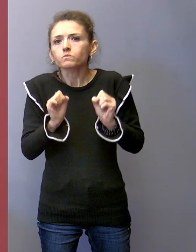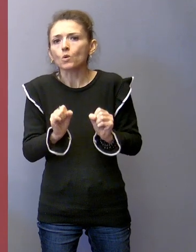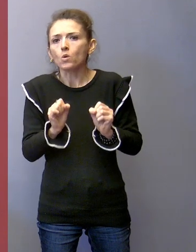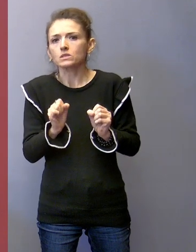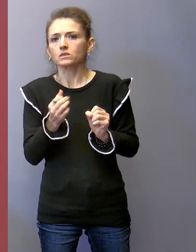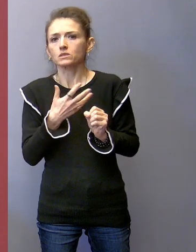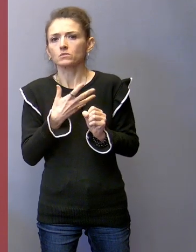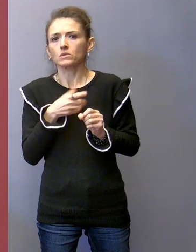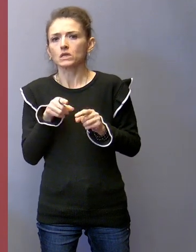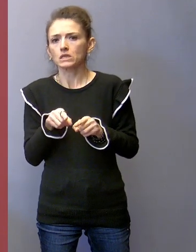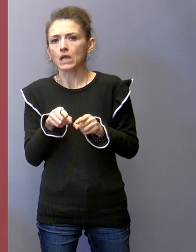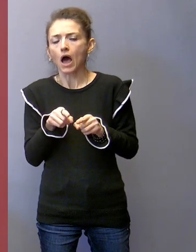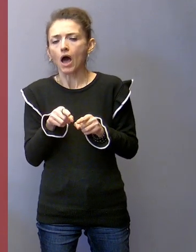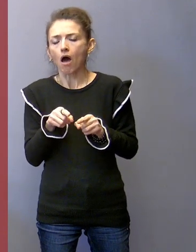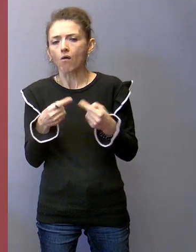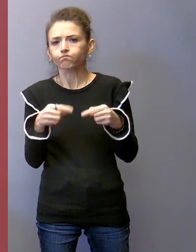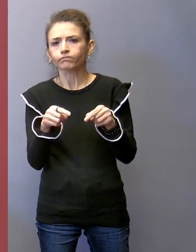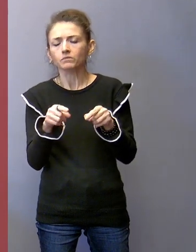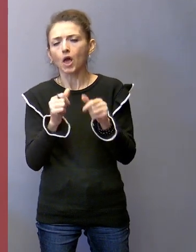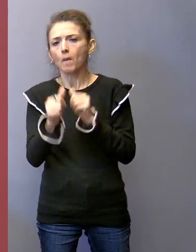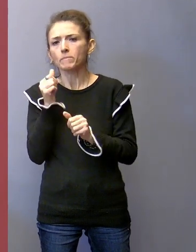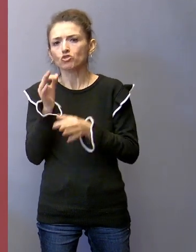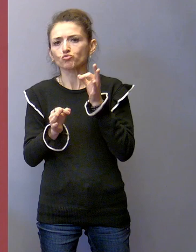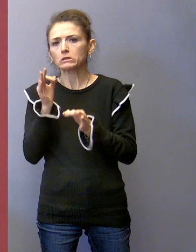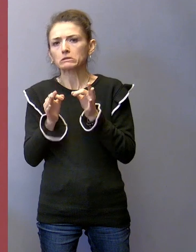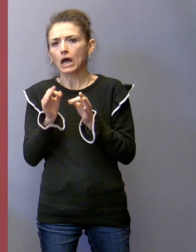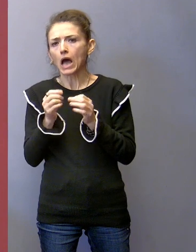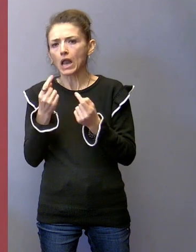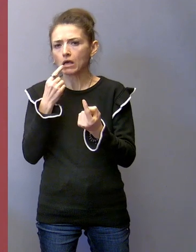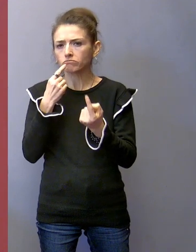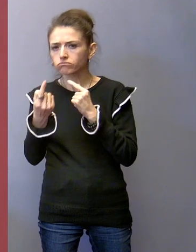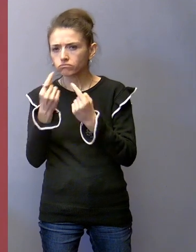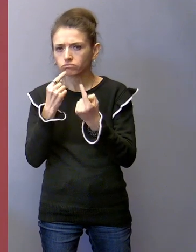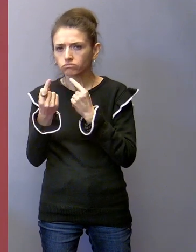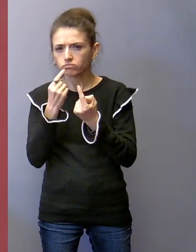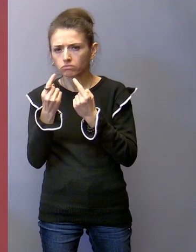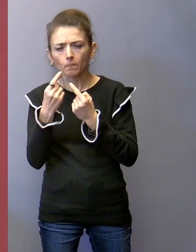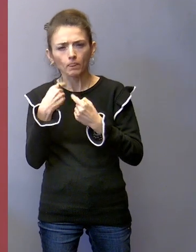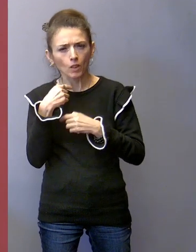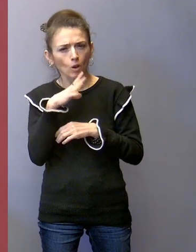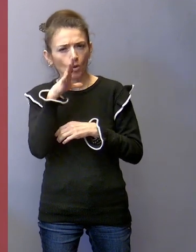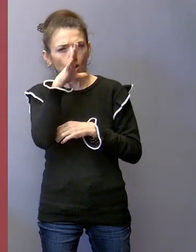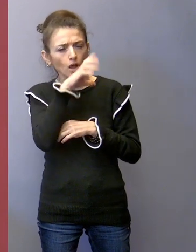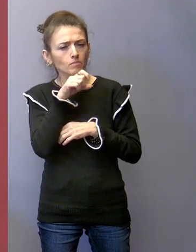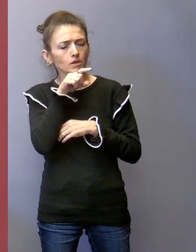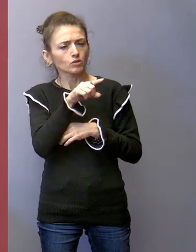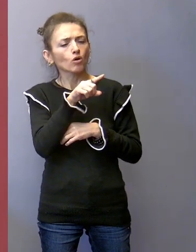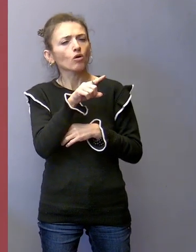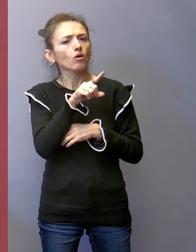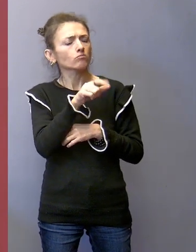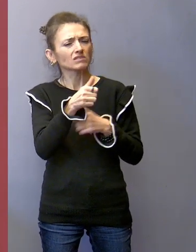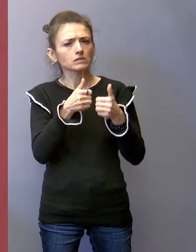sia l'esigenza di trattare quella pregiudiziale Quindi io pur capendo che lei fa un'applicazione